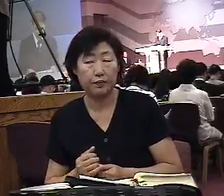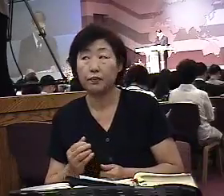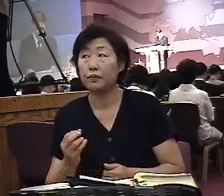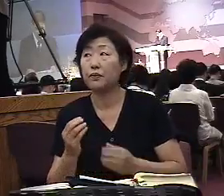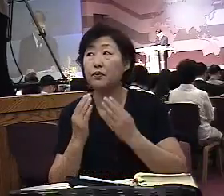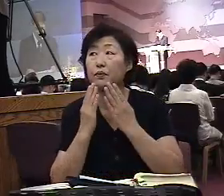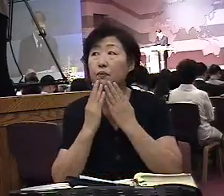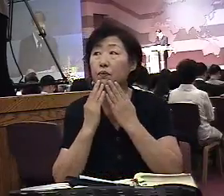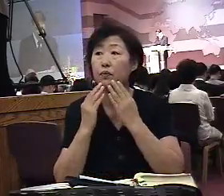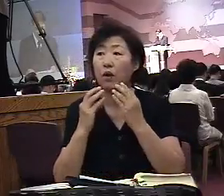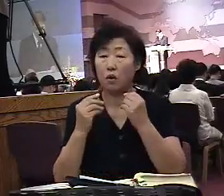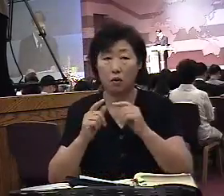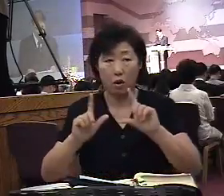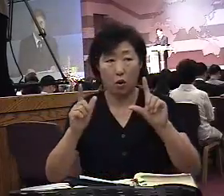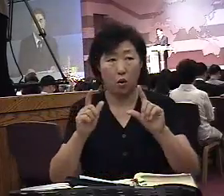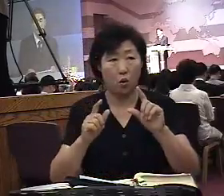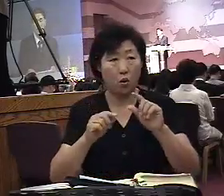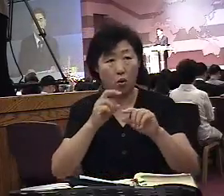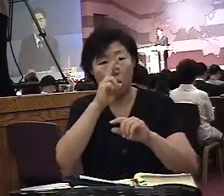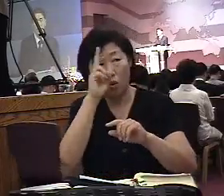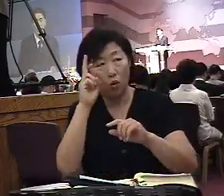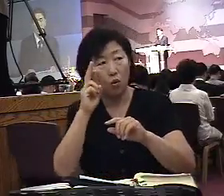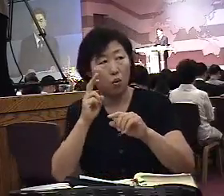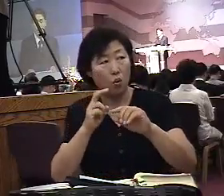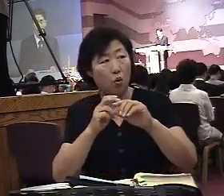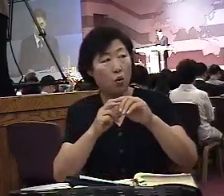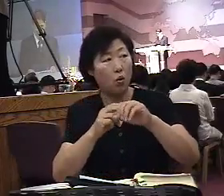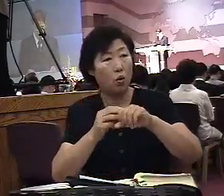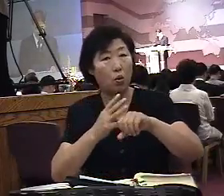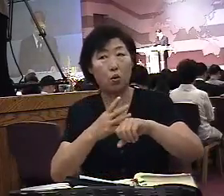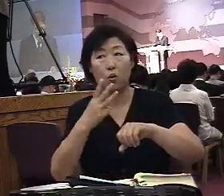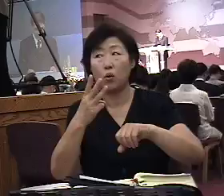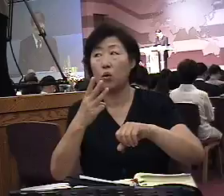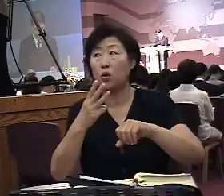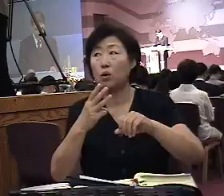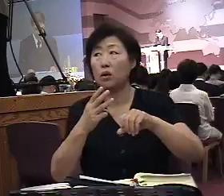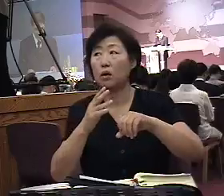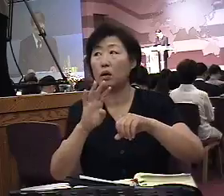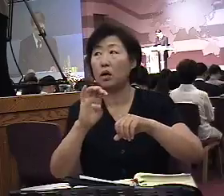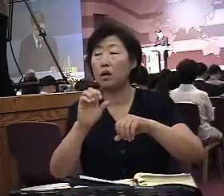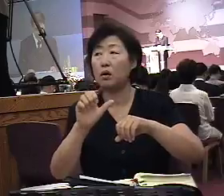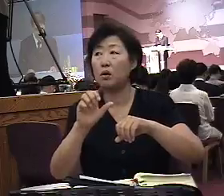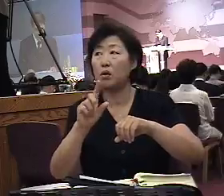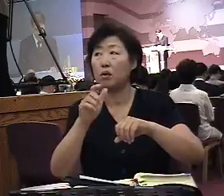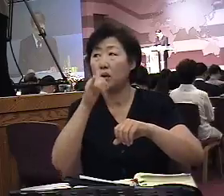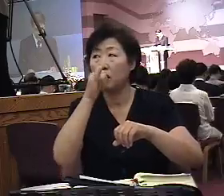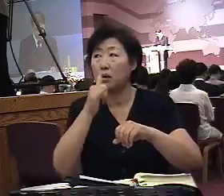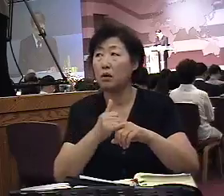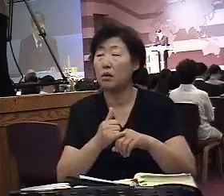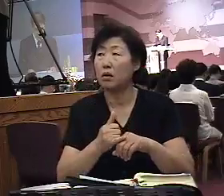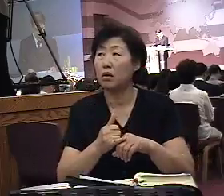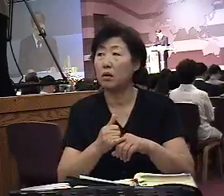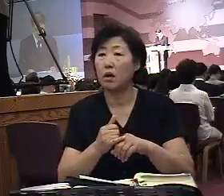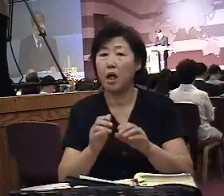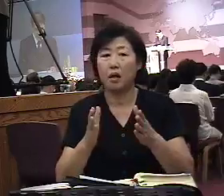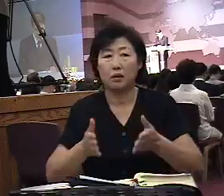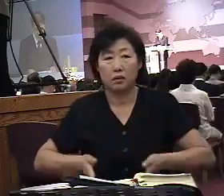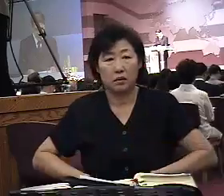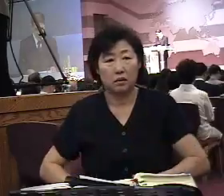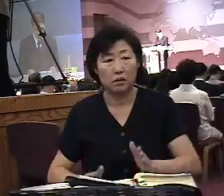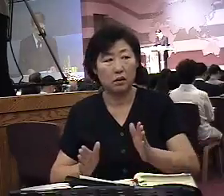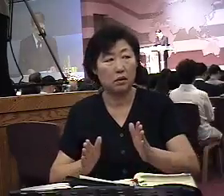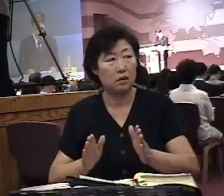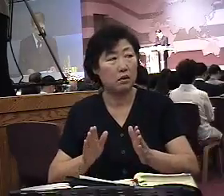결혼이 토요일 날 오후 3시 45분에 얼바인 장로교회에서 진행됩니다. 축하드리고요. 출산해서